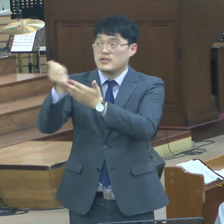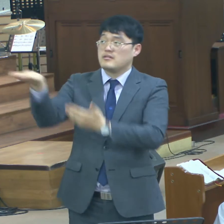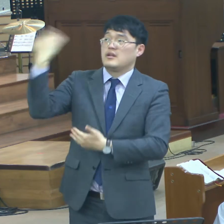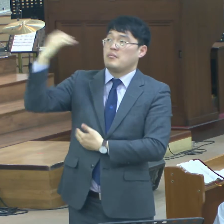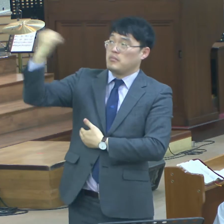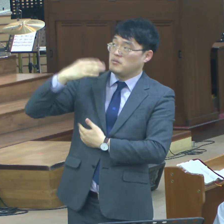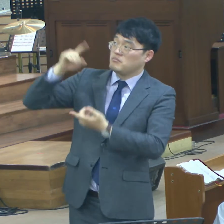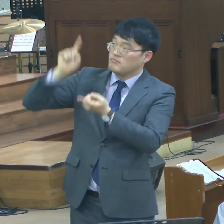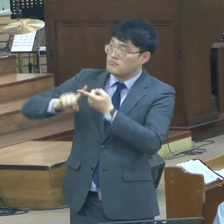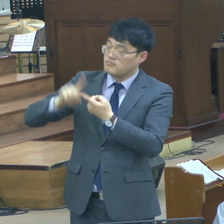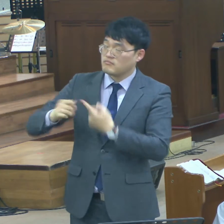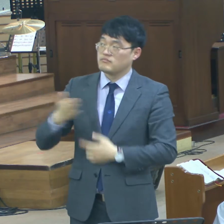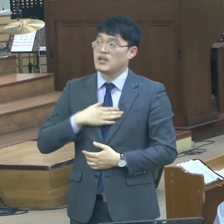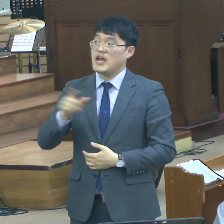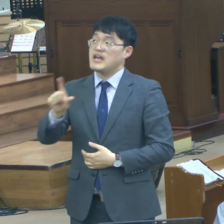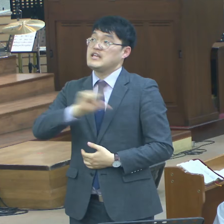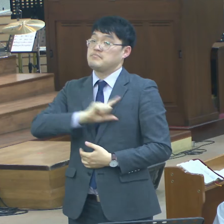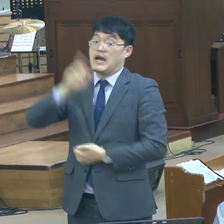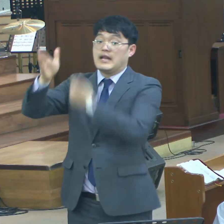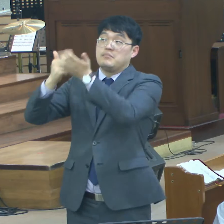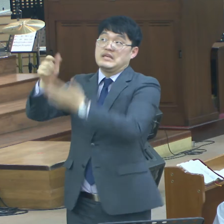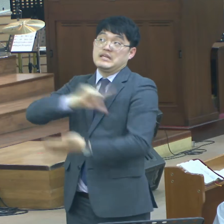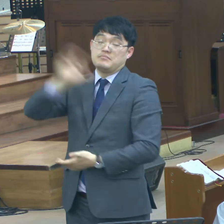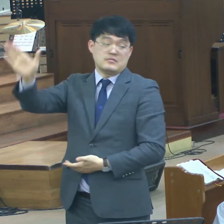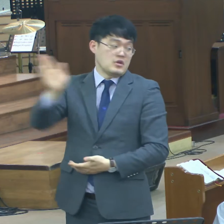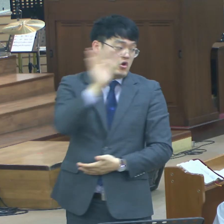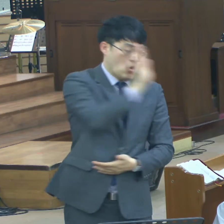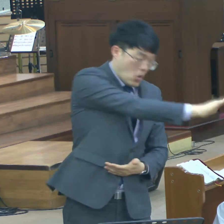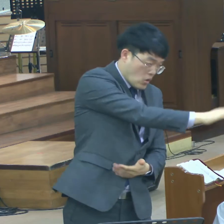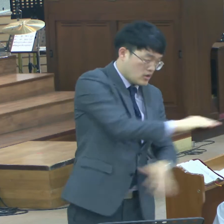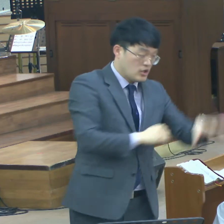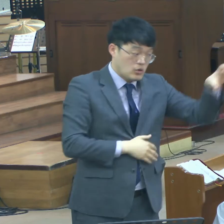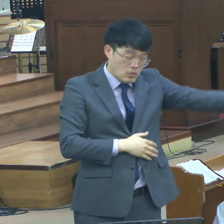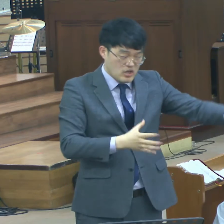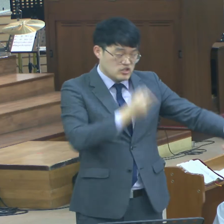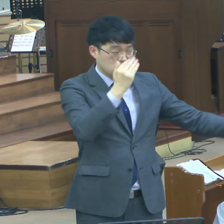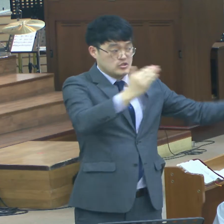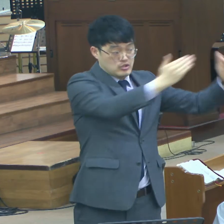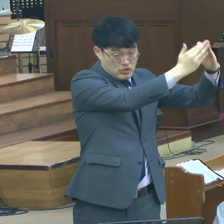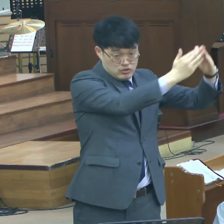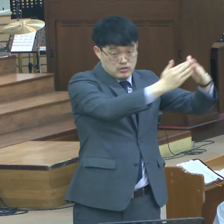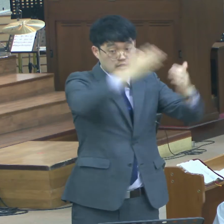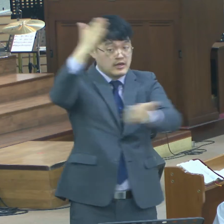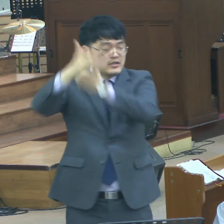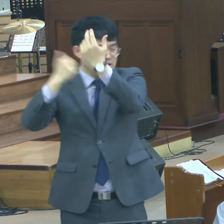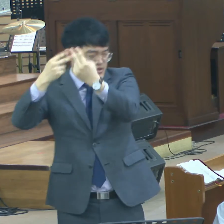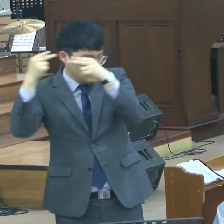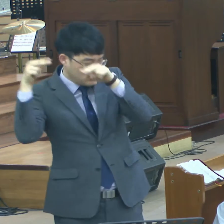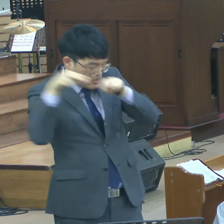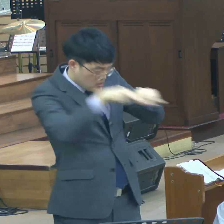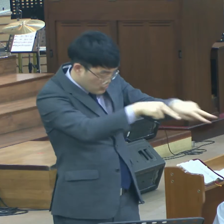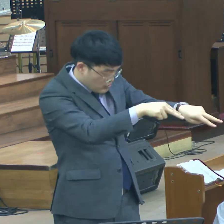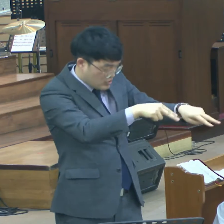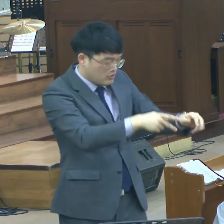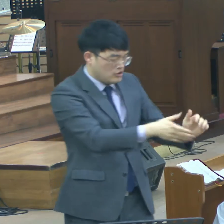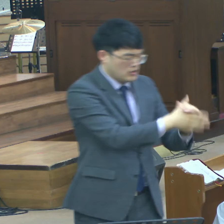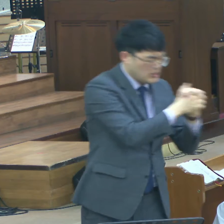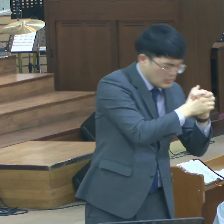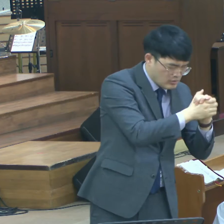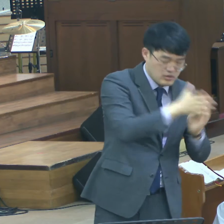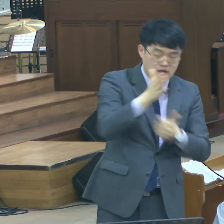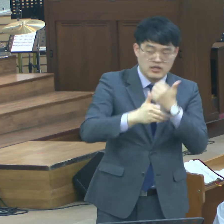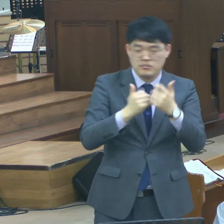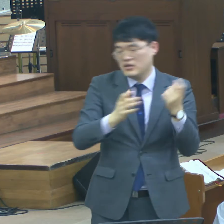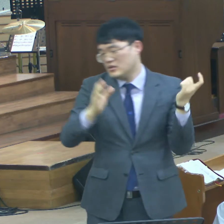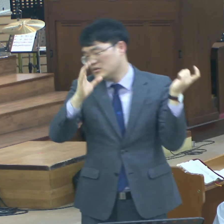한 곳, 그 이 성전을 향하여 주의 눈이 주야로 보시오며 주의 종이 이곳을 향하여 비는 기도를 들으소서. 이 성전에서